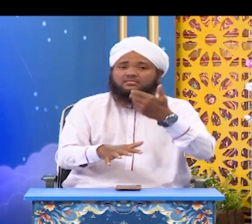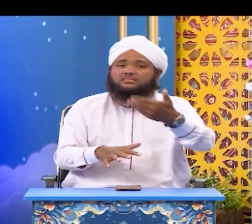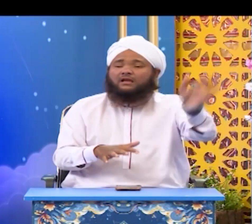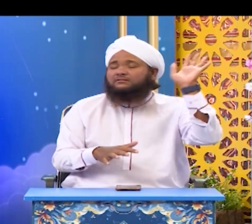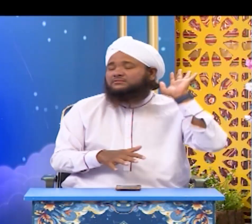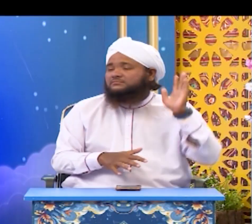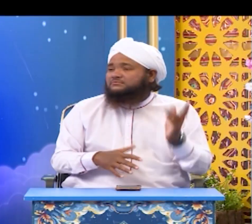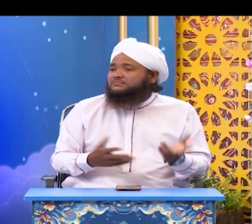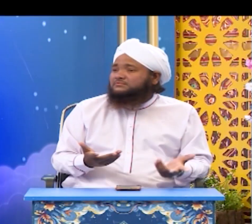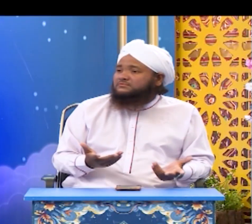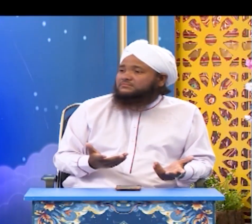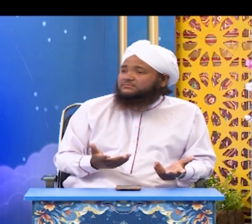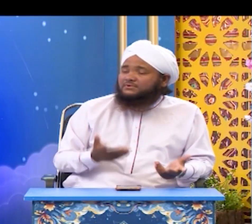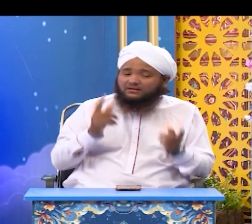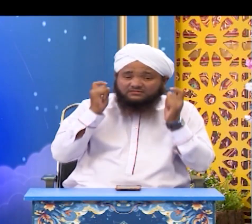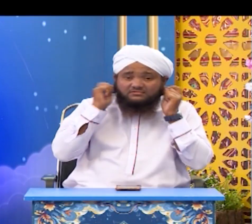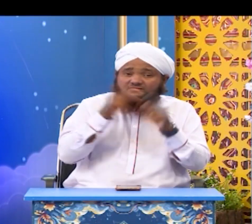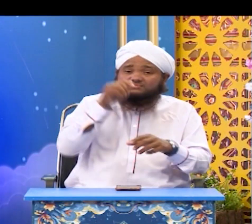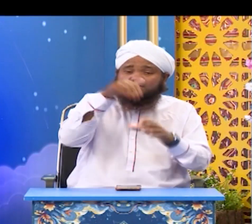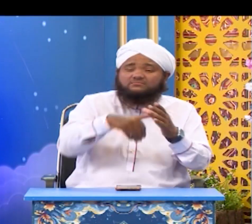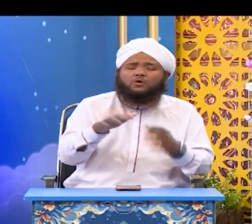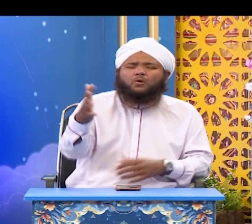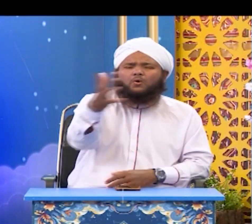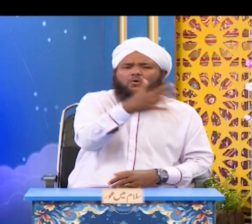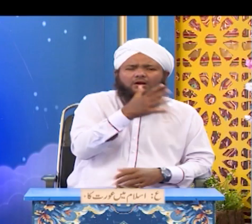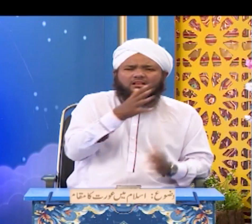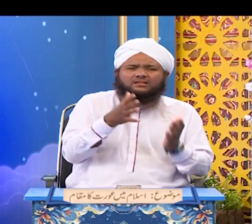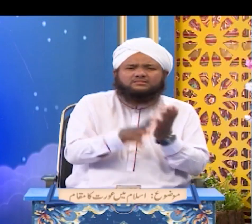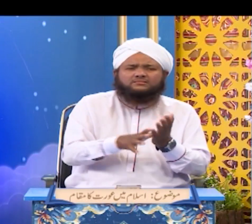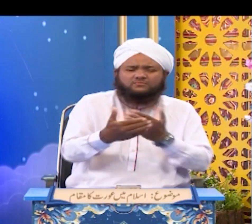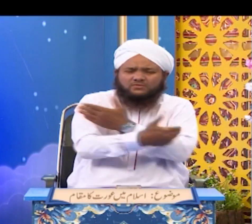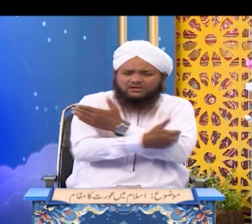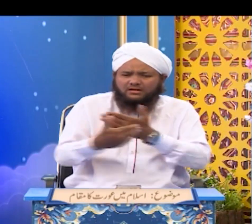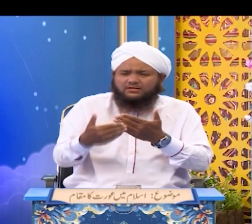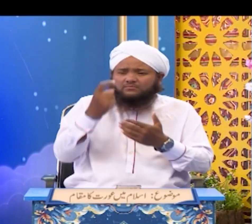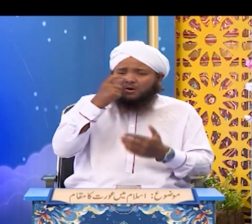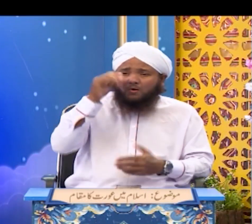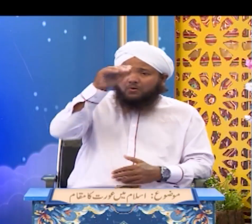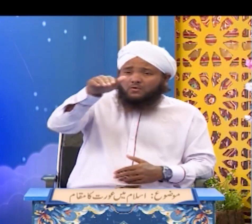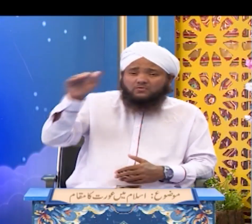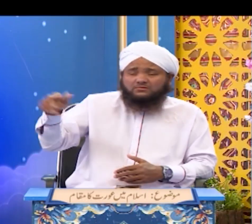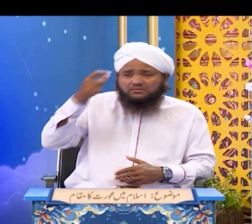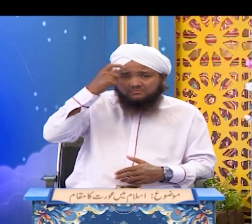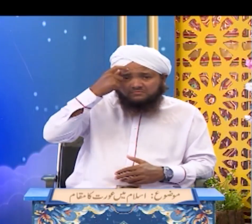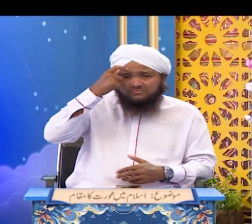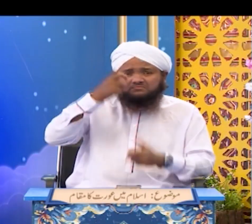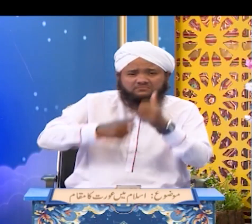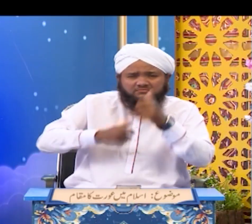ہو گئی ہے۔ اسی طرح دوسری خراب رسمیں بھی تھیں جو غریب عورتوں کے لیے مصیبتوں اور بلاؤں کا پہاڑ بنی ہوئی